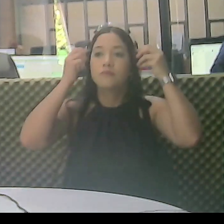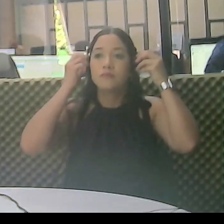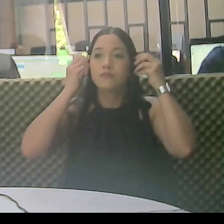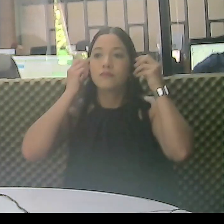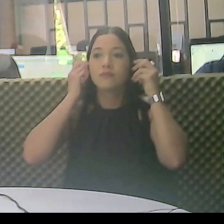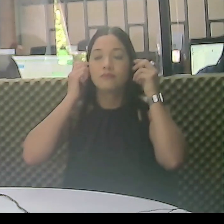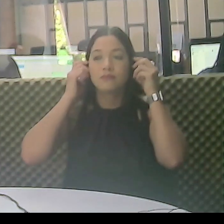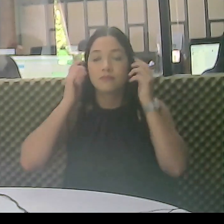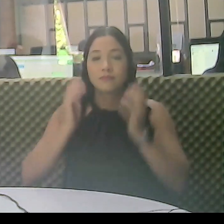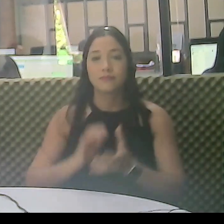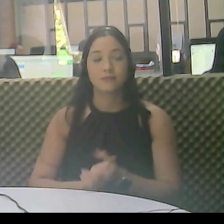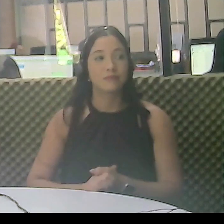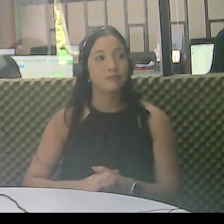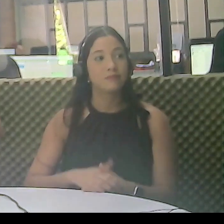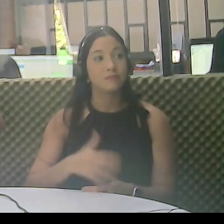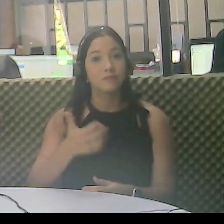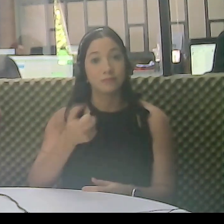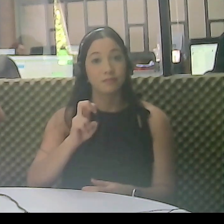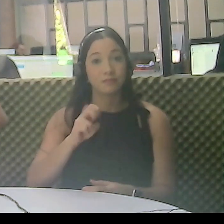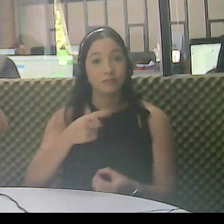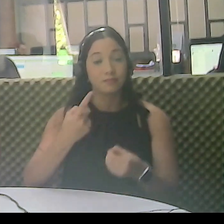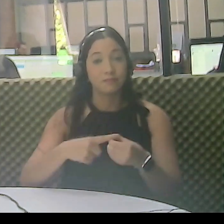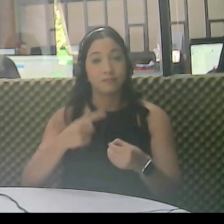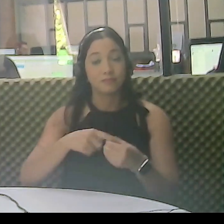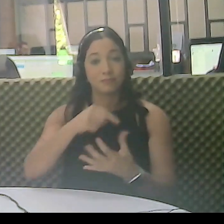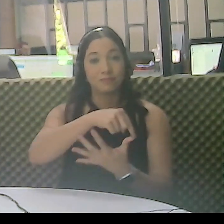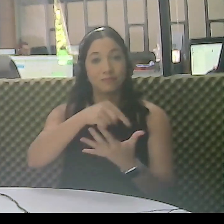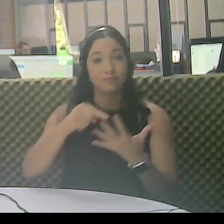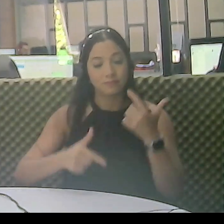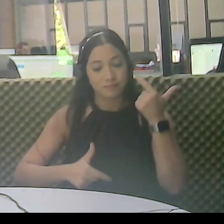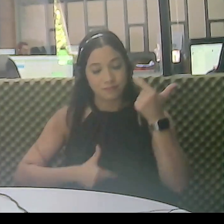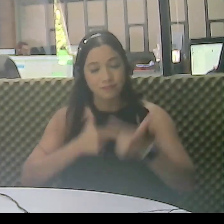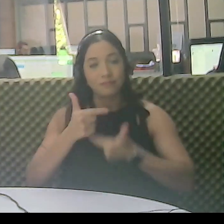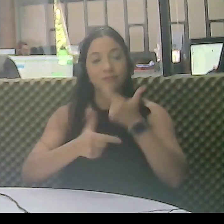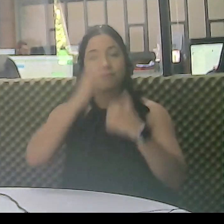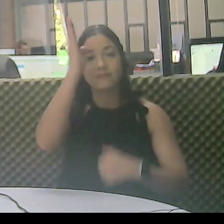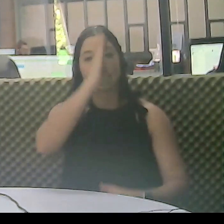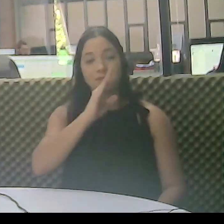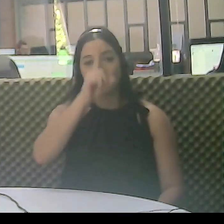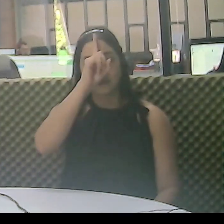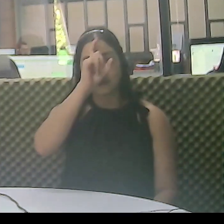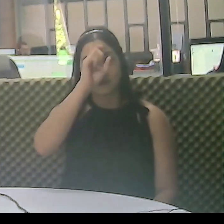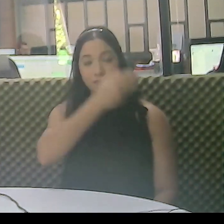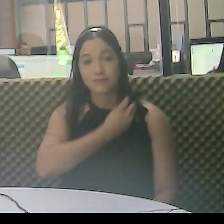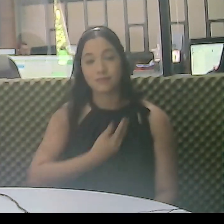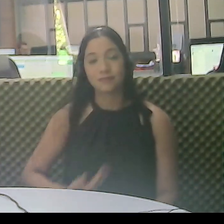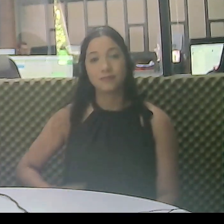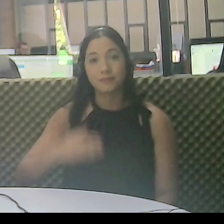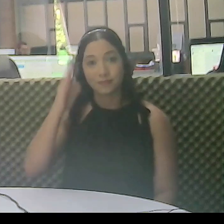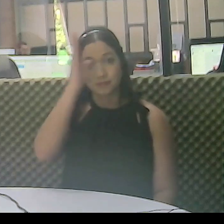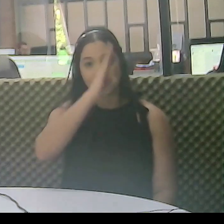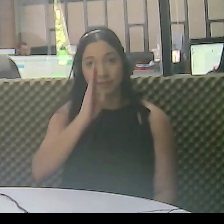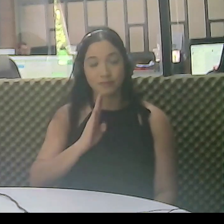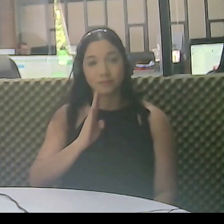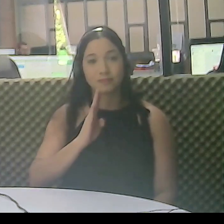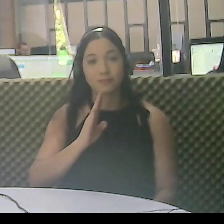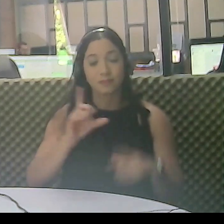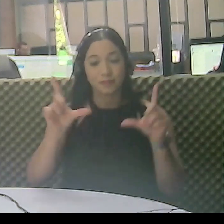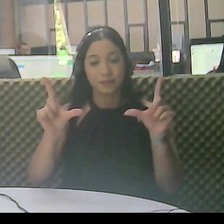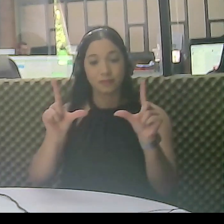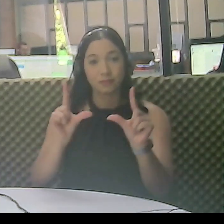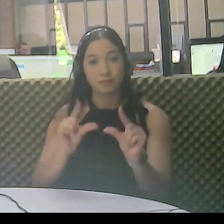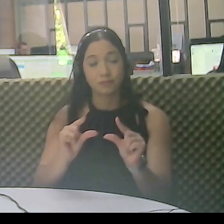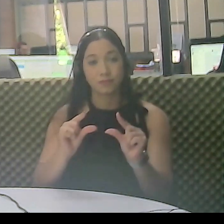é ficar entre as 15 cidades que mais geram empregos no Brasil e ter um dos melhores hospitais públicos do país. É reduzir